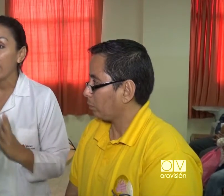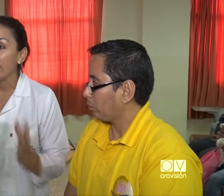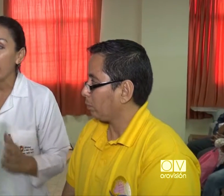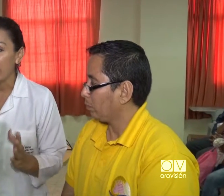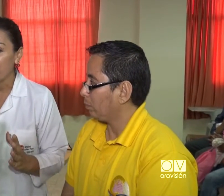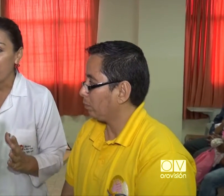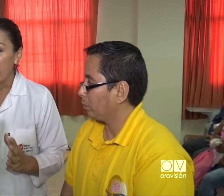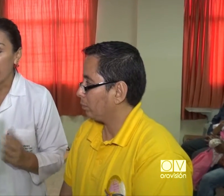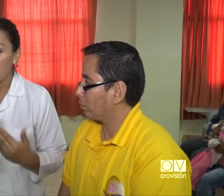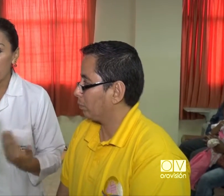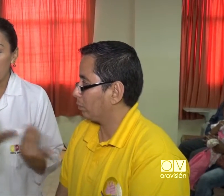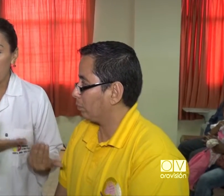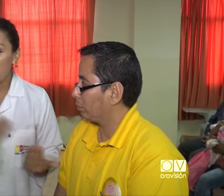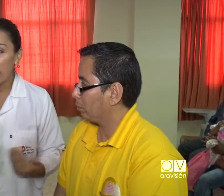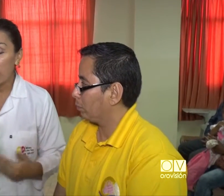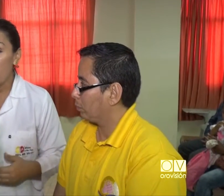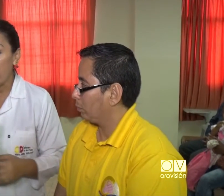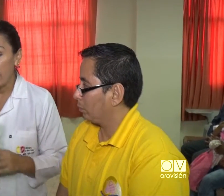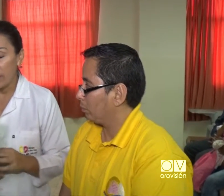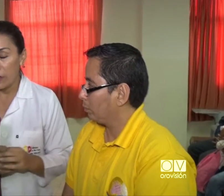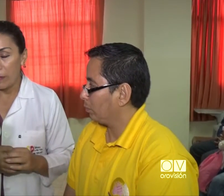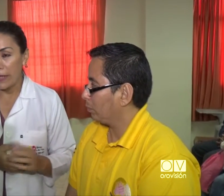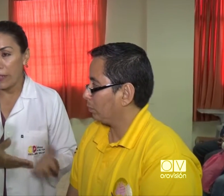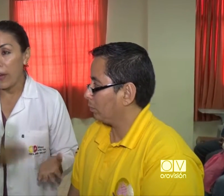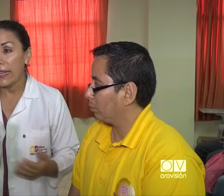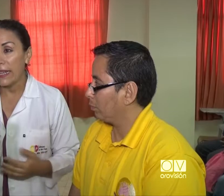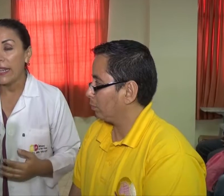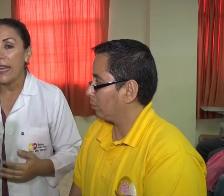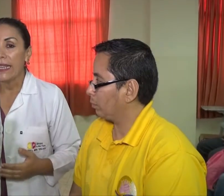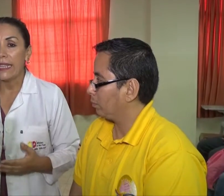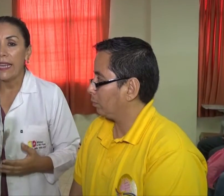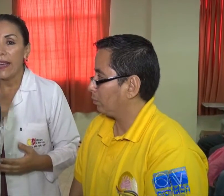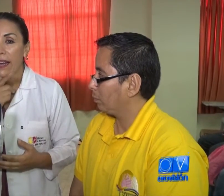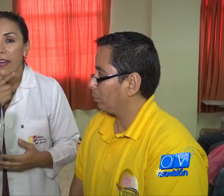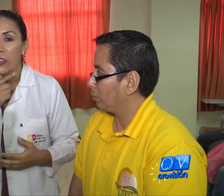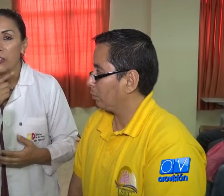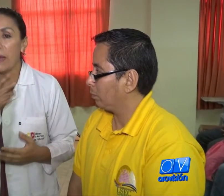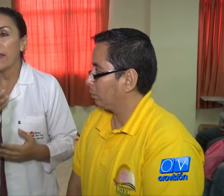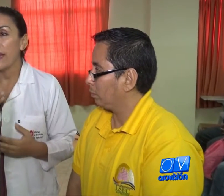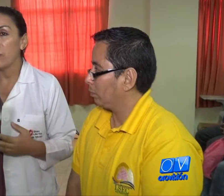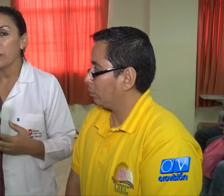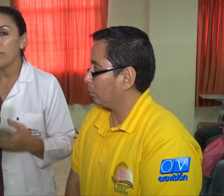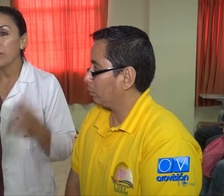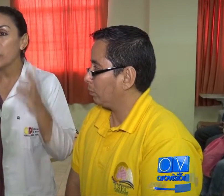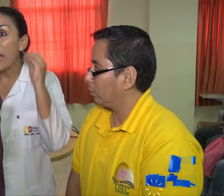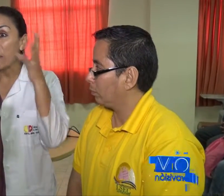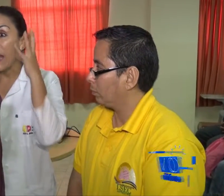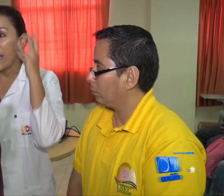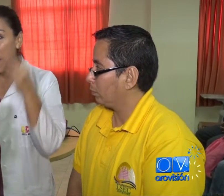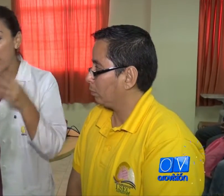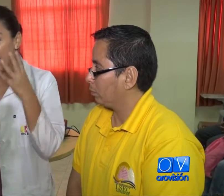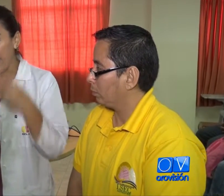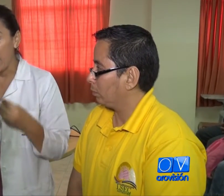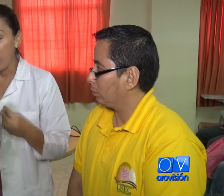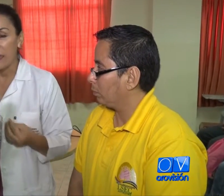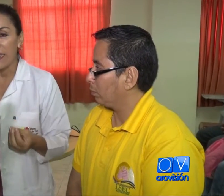Lenguaje de Señas. Entonces tenemos aquí al compañero, el compañero Ángel, quien nos va a ayudar